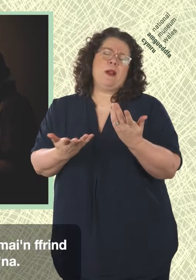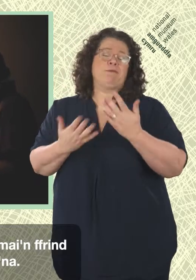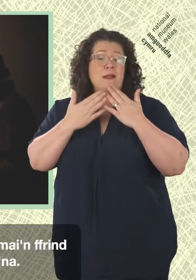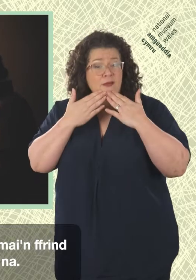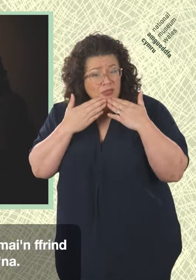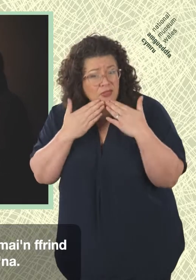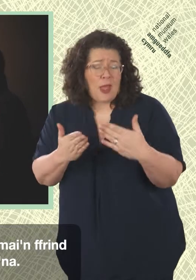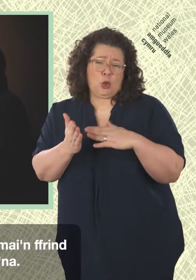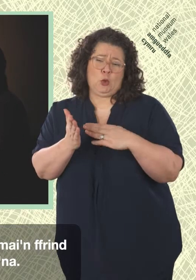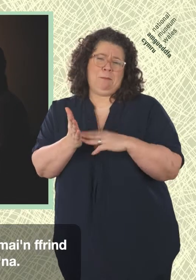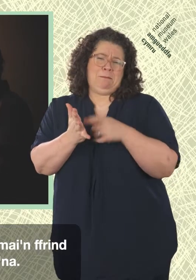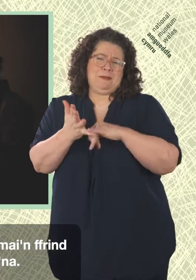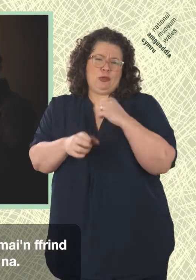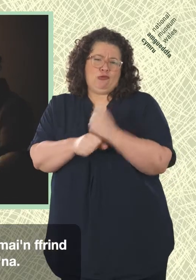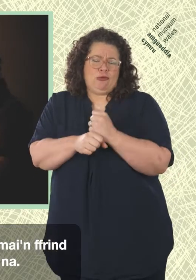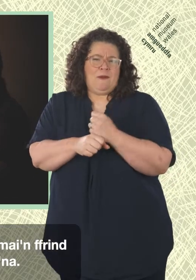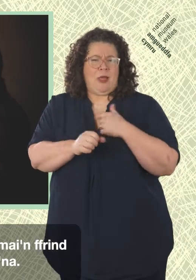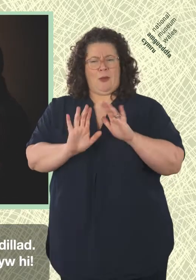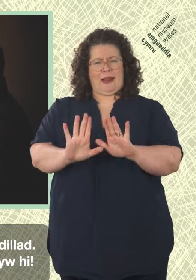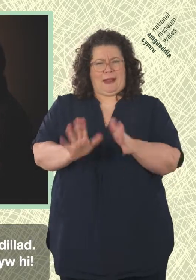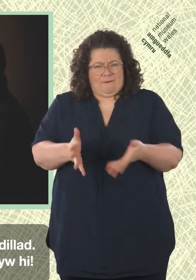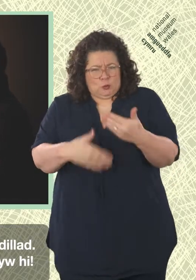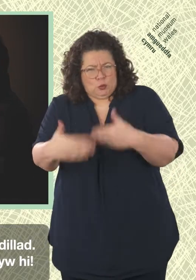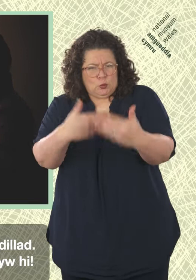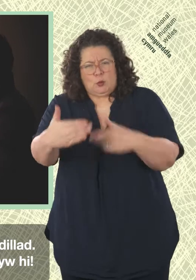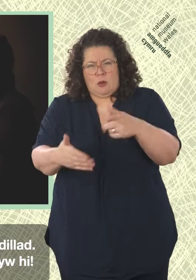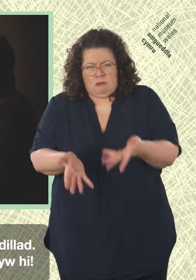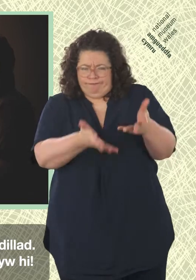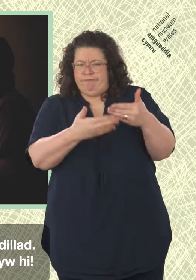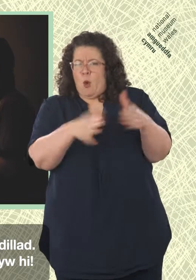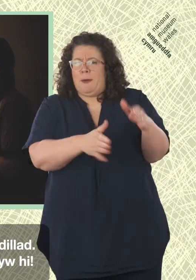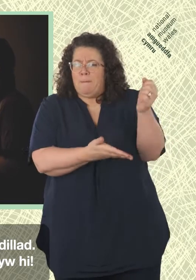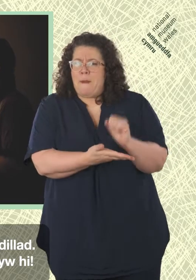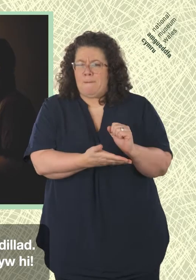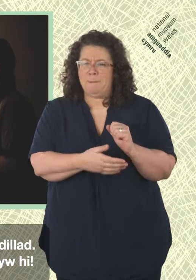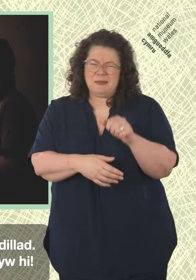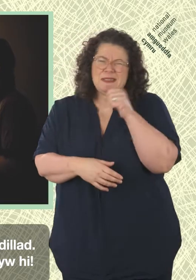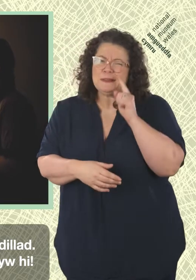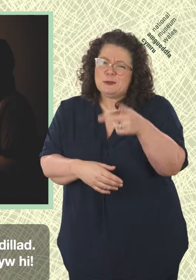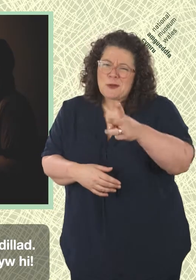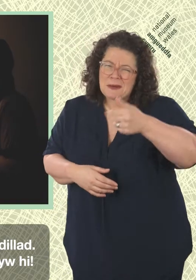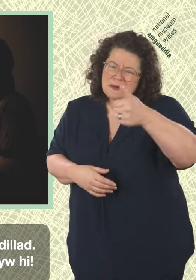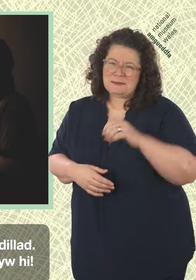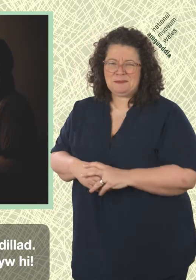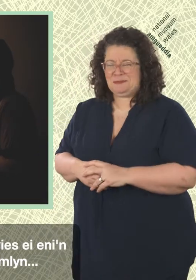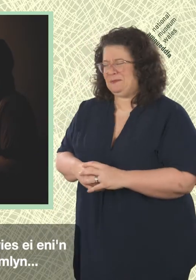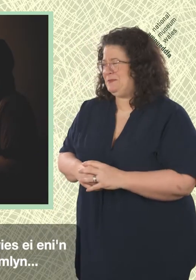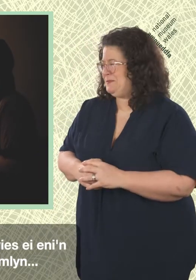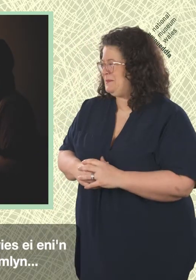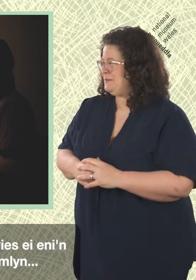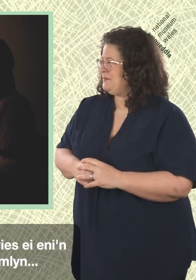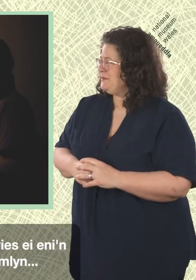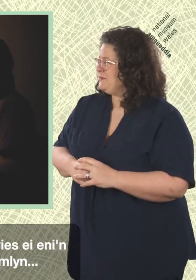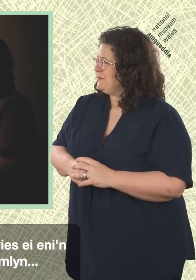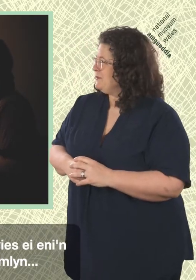Mae'n cyd-ddigwyddiad, mae'n ffrind i Minnie byw na. Hi sy'n rheoli'r siop ddillad, ac am siop ddillad yw i. Gath ei